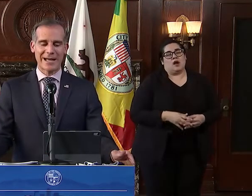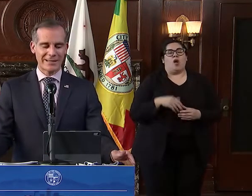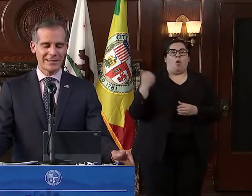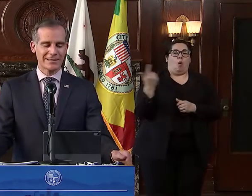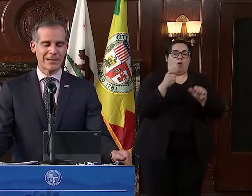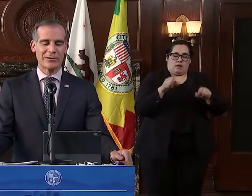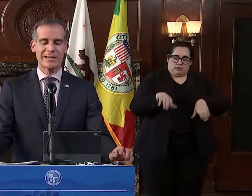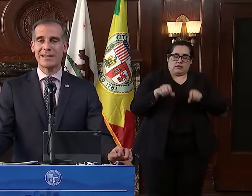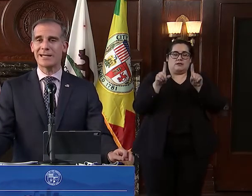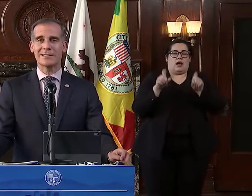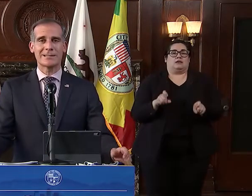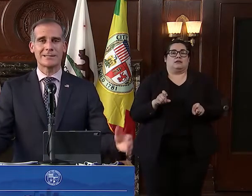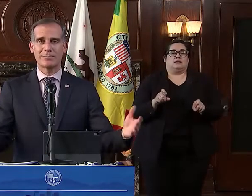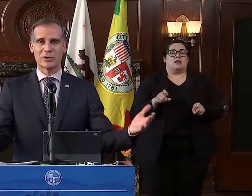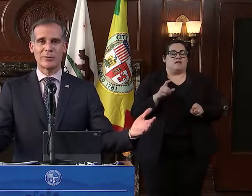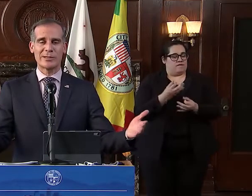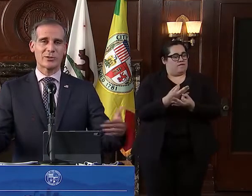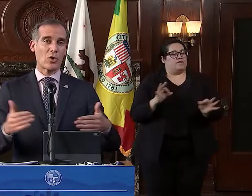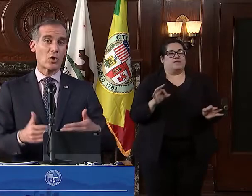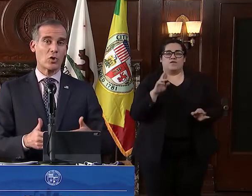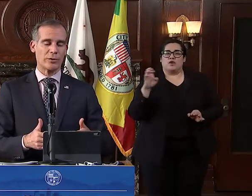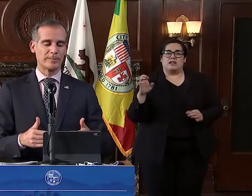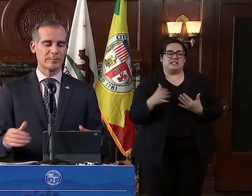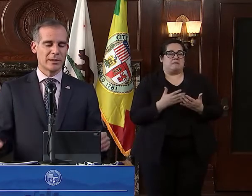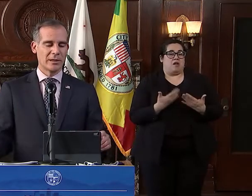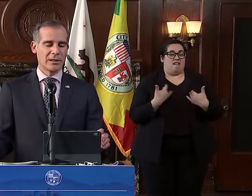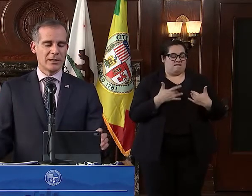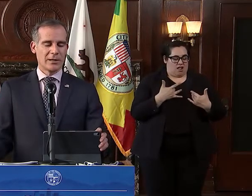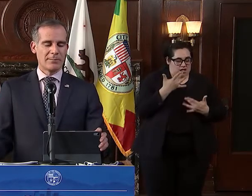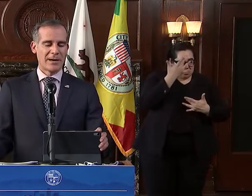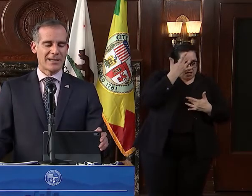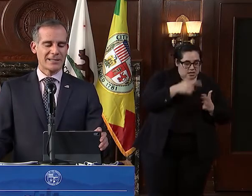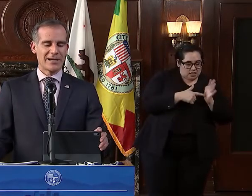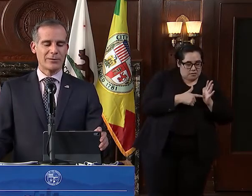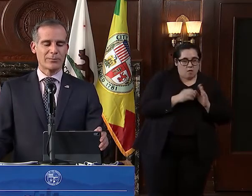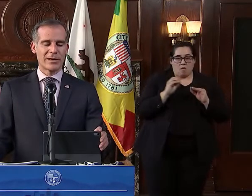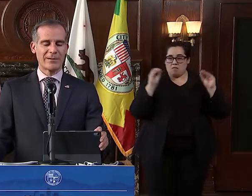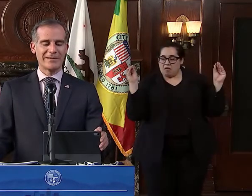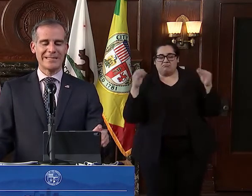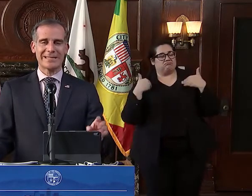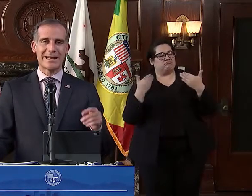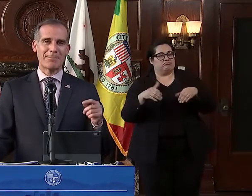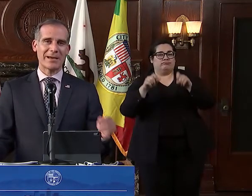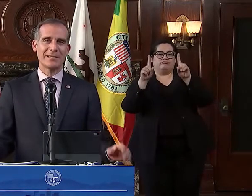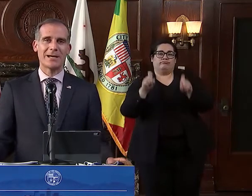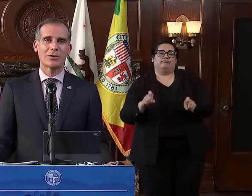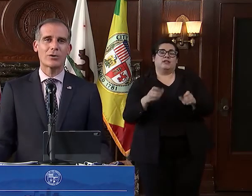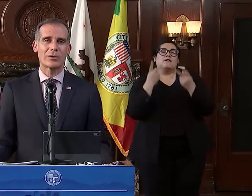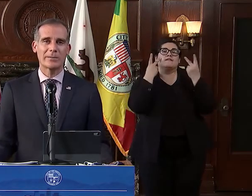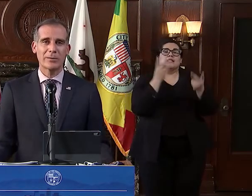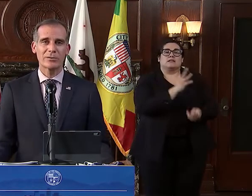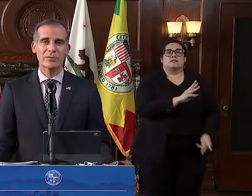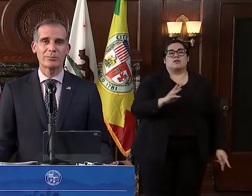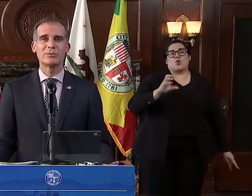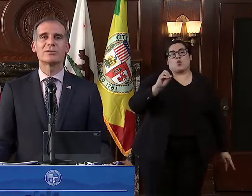prueba gratis, aunque tengan síntomas o no. Para hacerle una prueba, visita la página